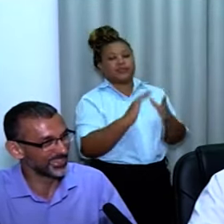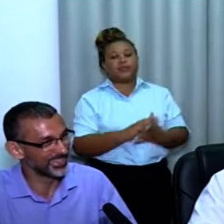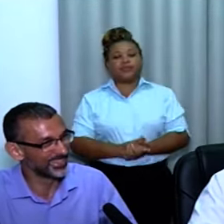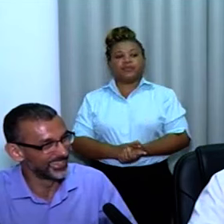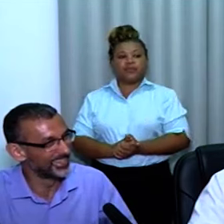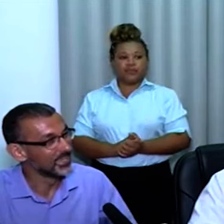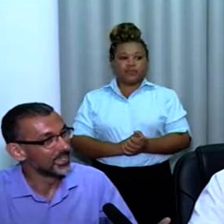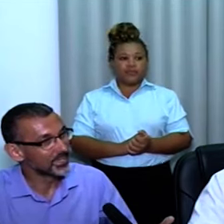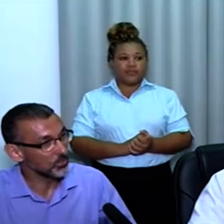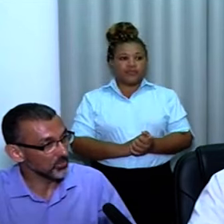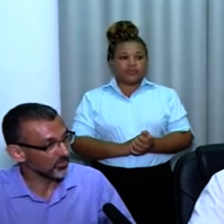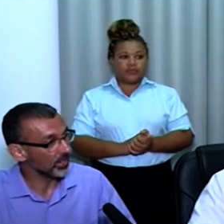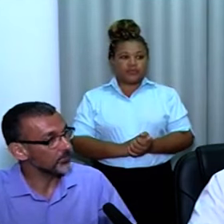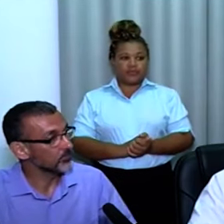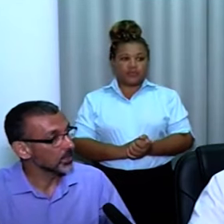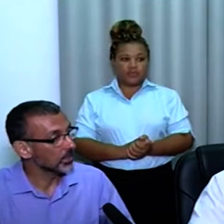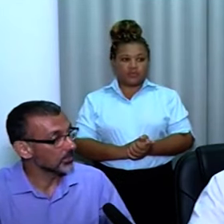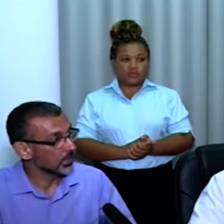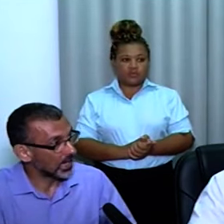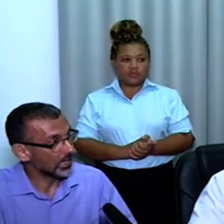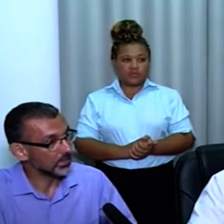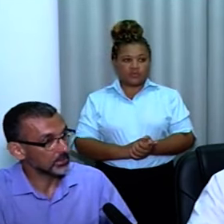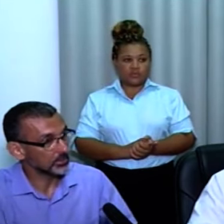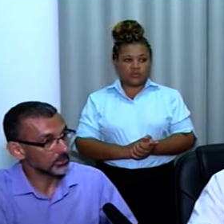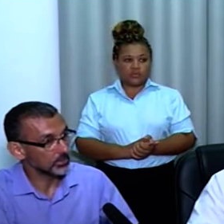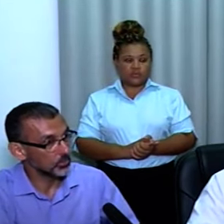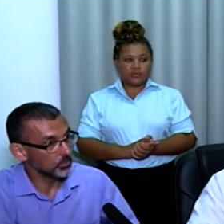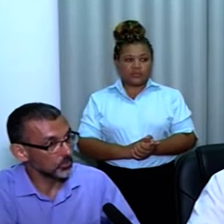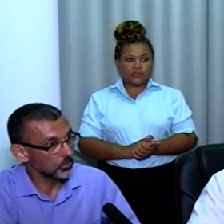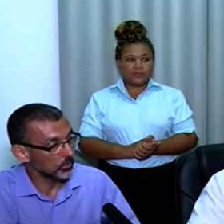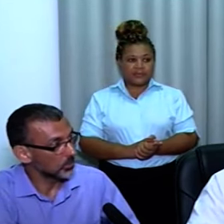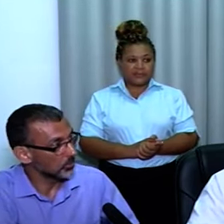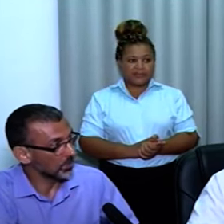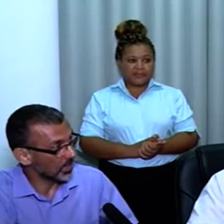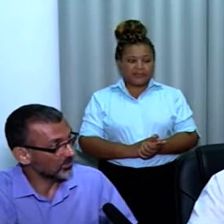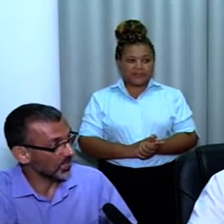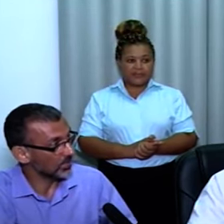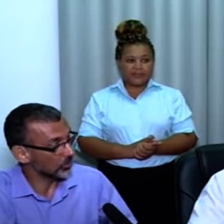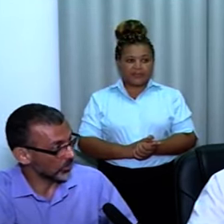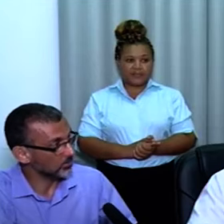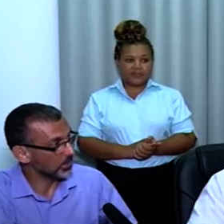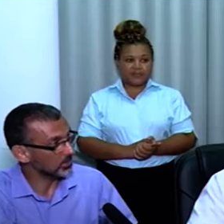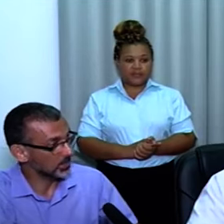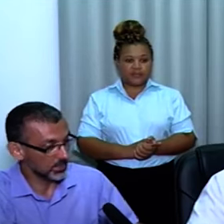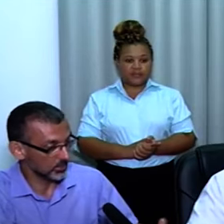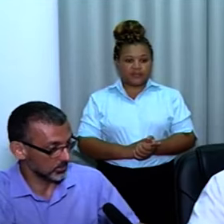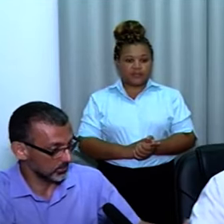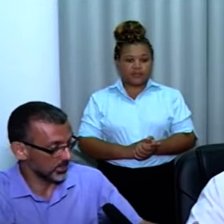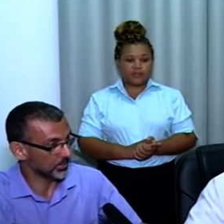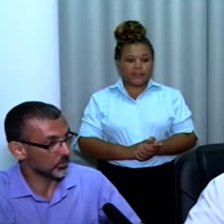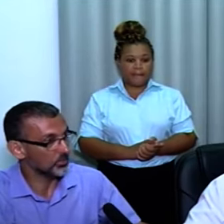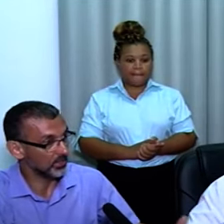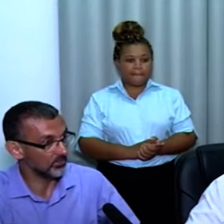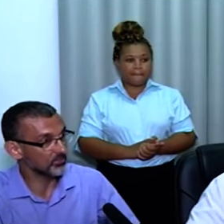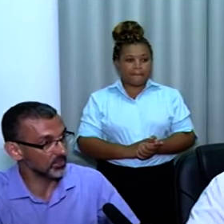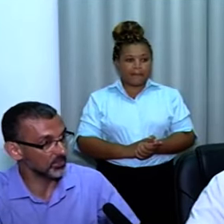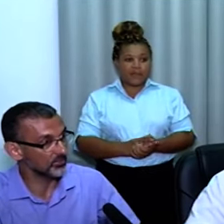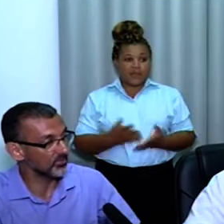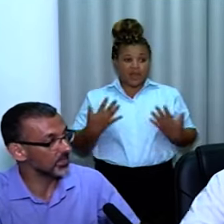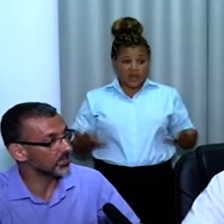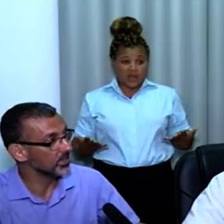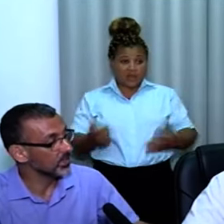fini, qui nous peut faire, là, nous peut travailler, nous avons un plan, et nous bientôt, pas